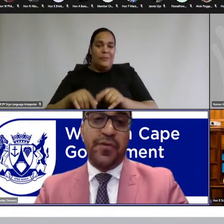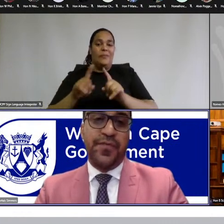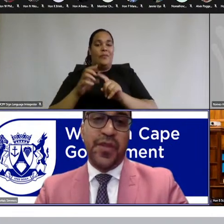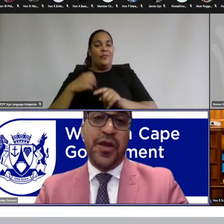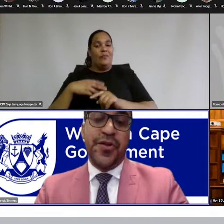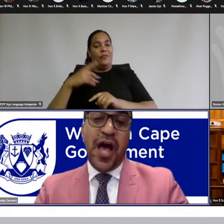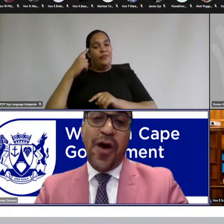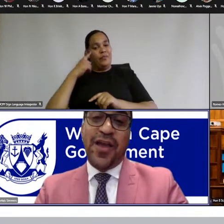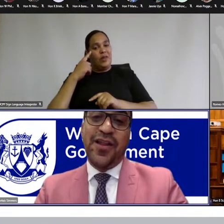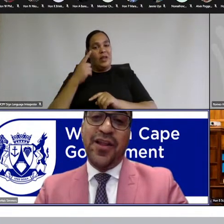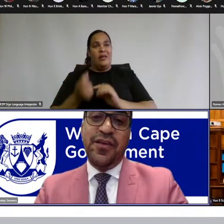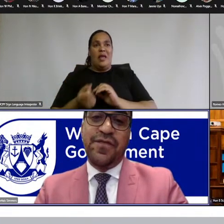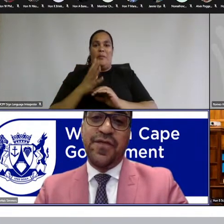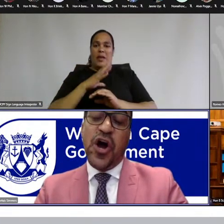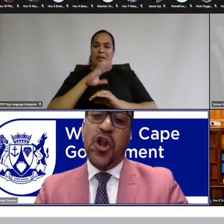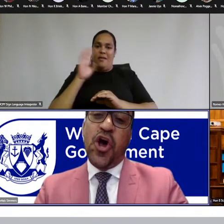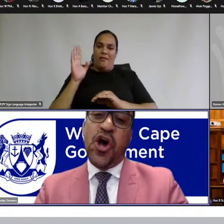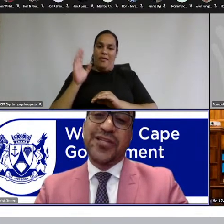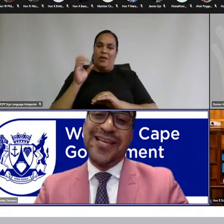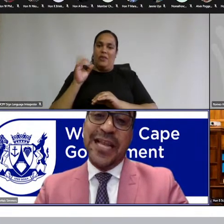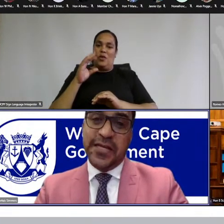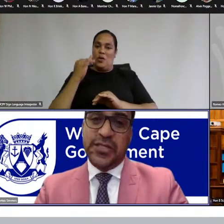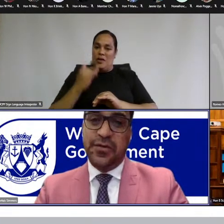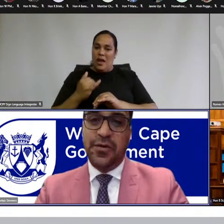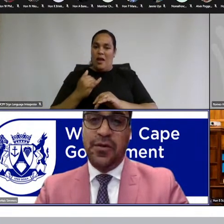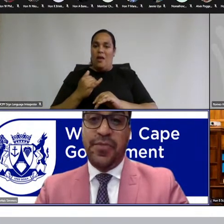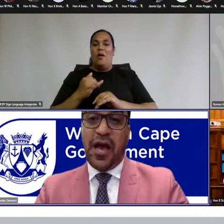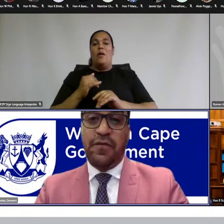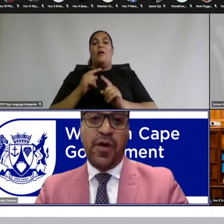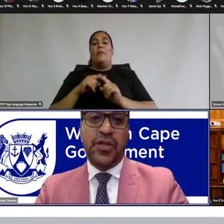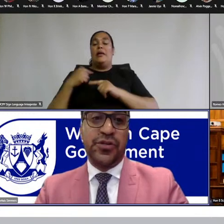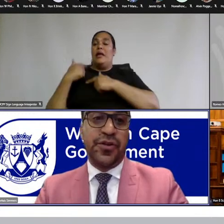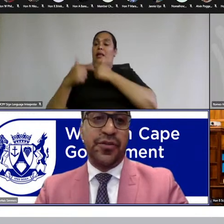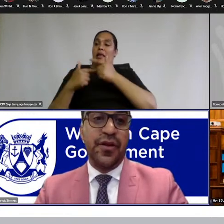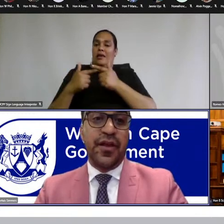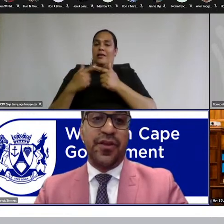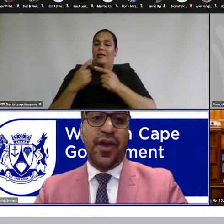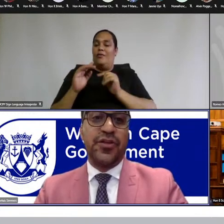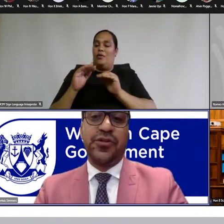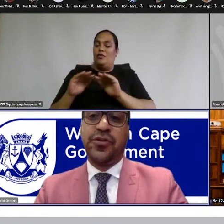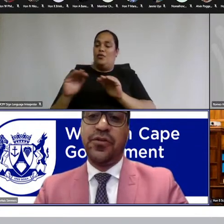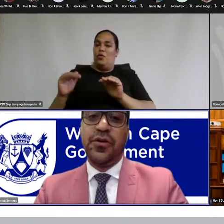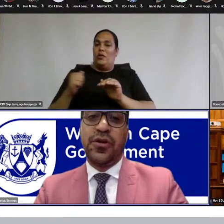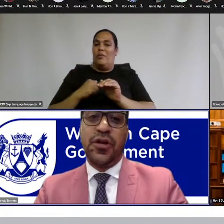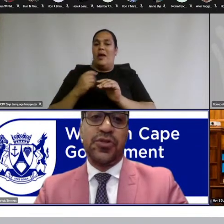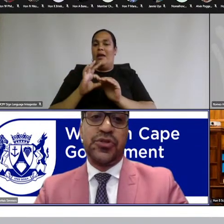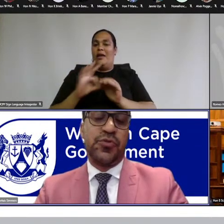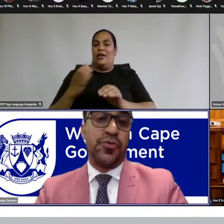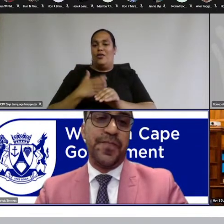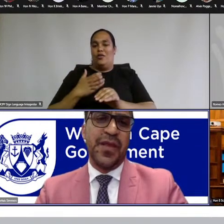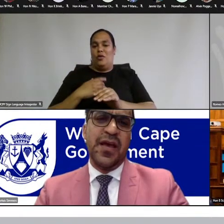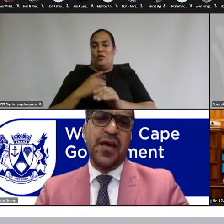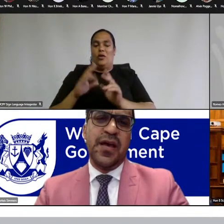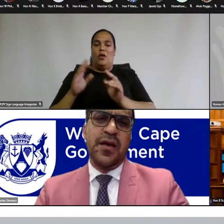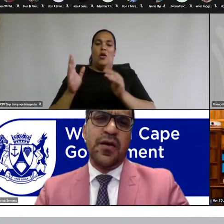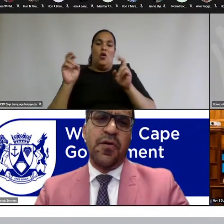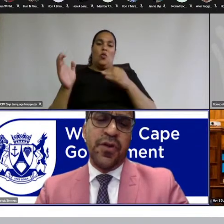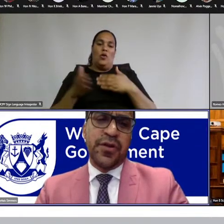thought it would never happen. Now I can leave a lasting legacy behind for my children and grandchildren, close quote.